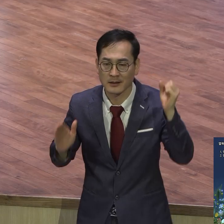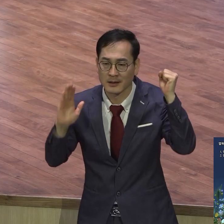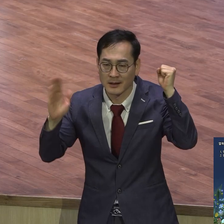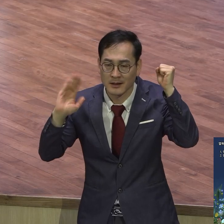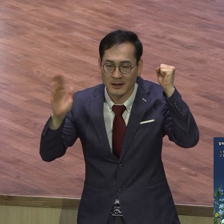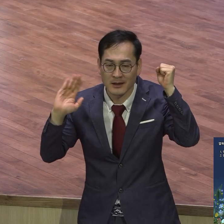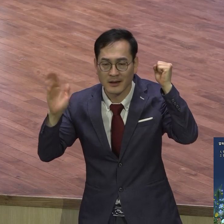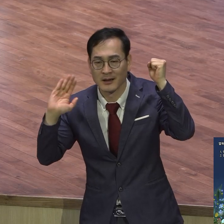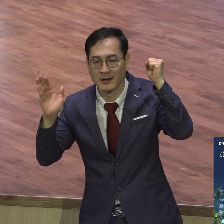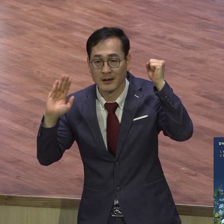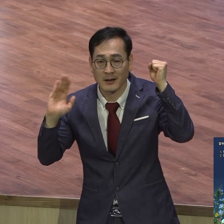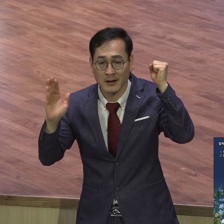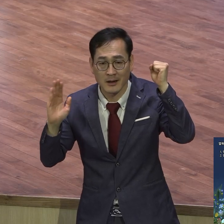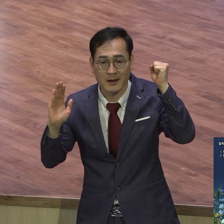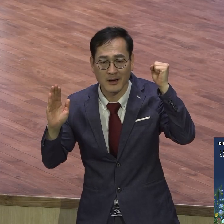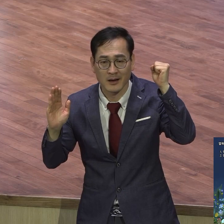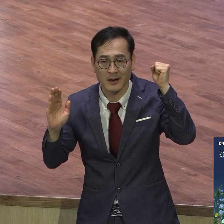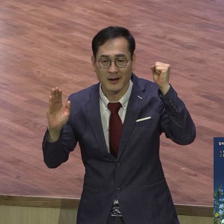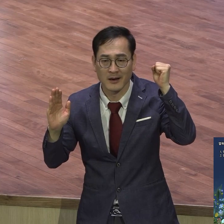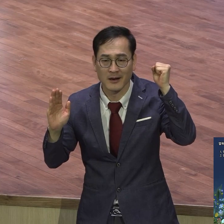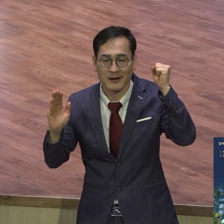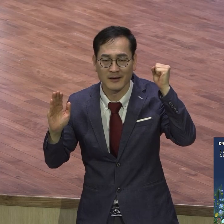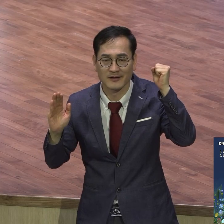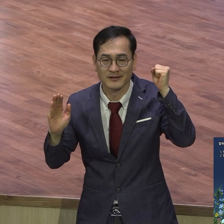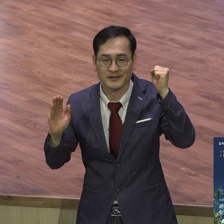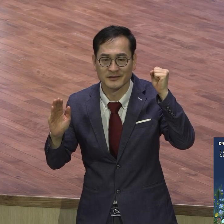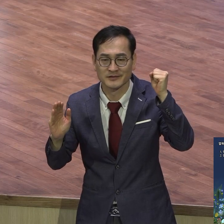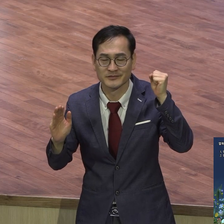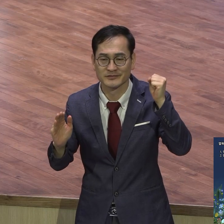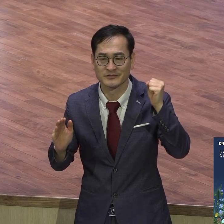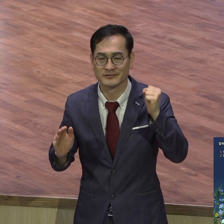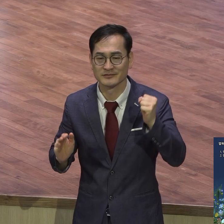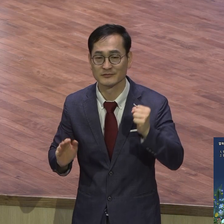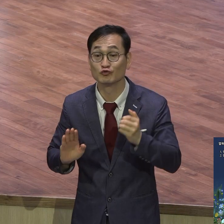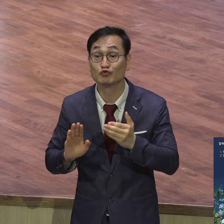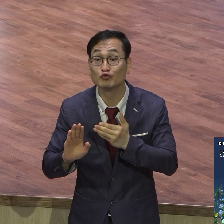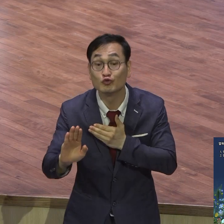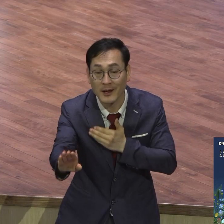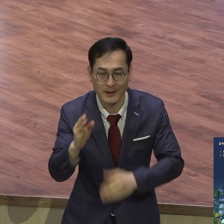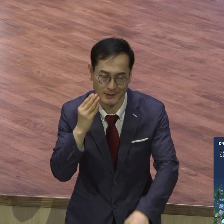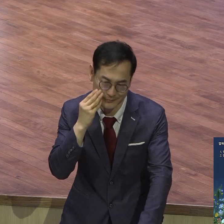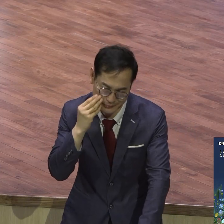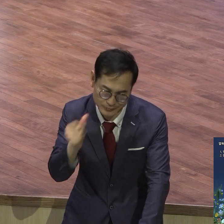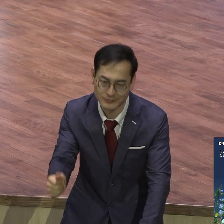기도 체질 아닙니다. 어쩔 수 없이